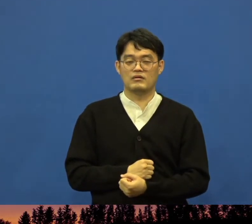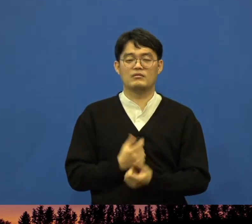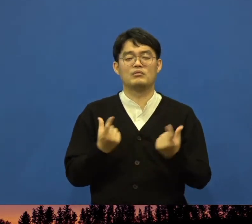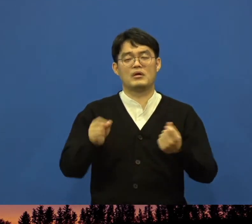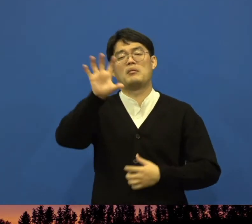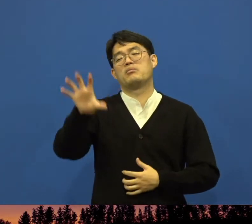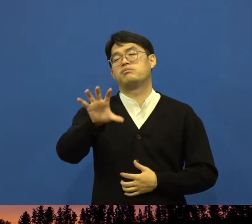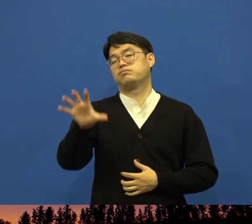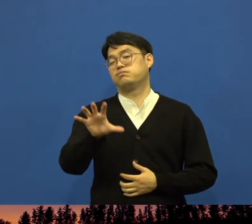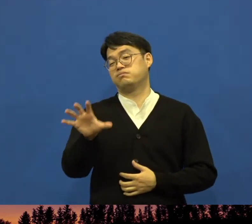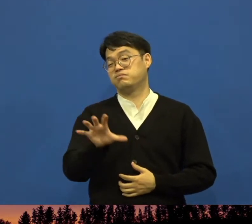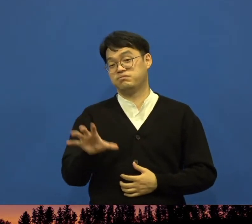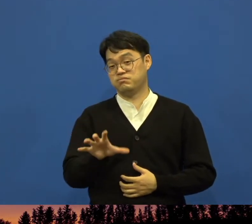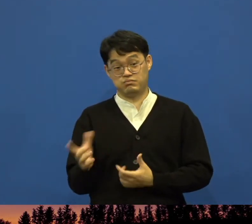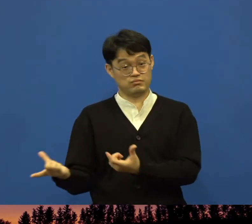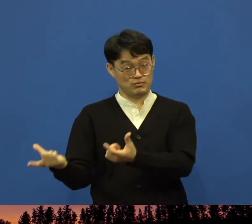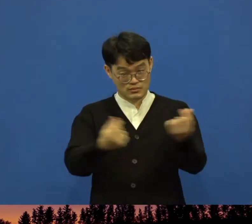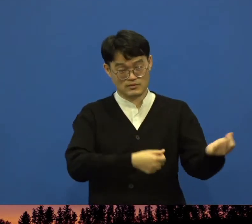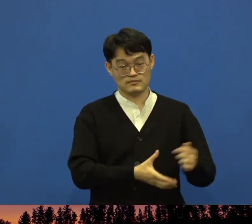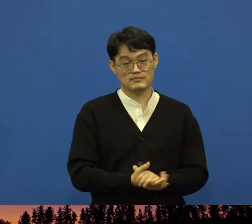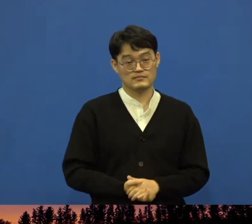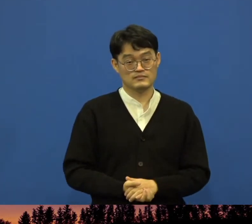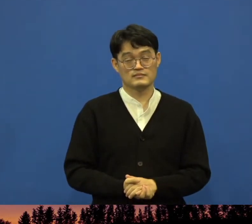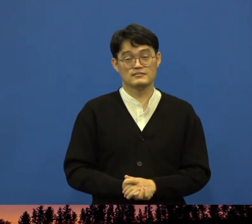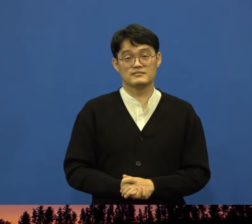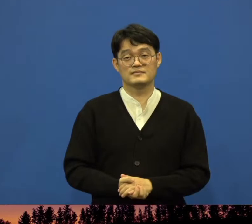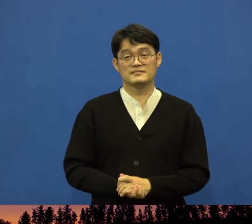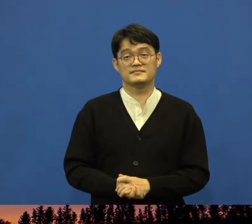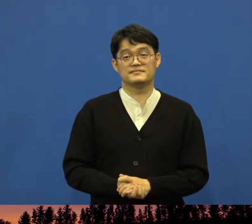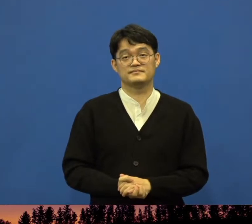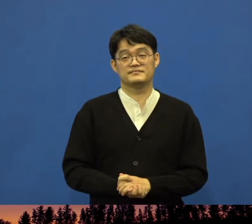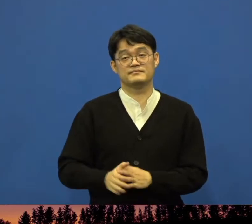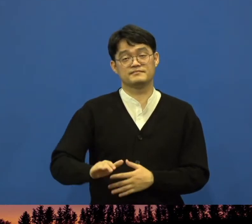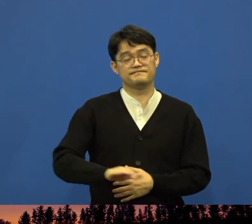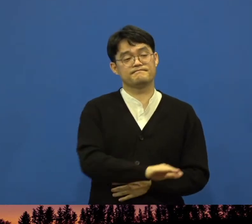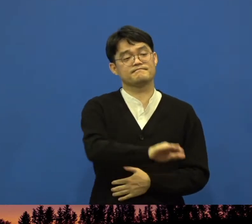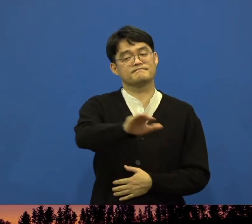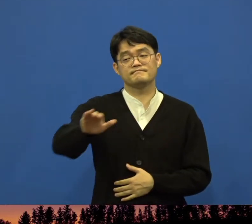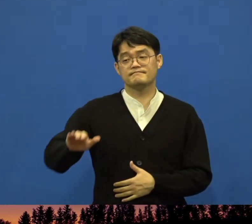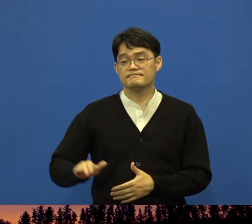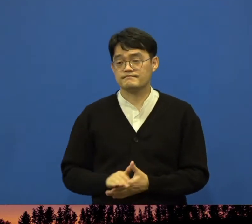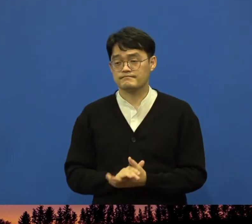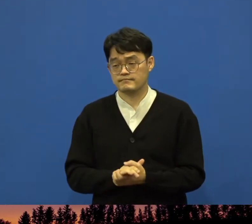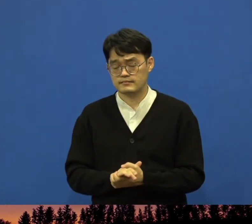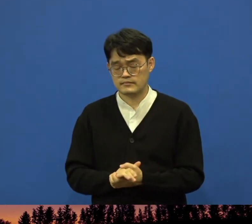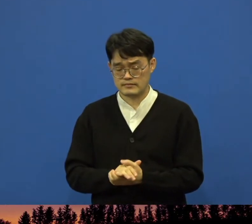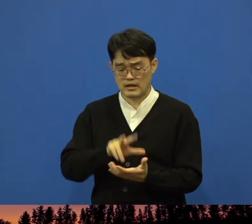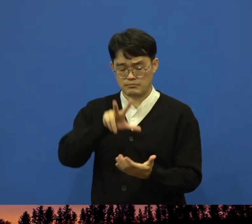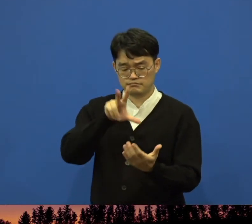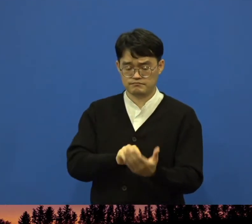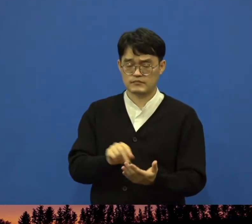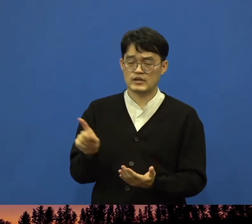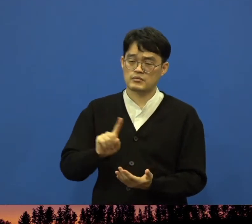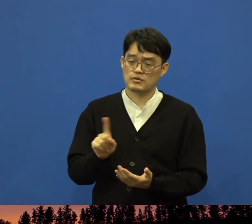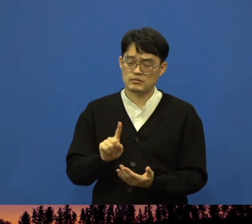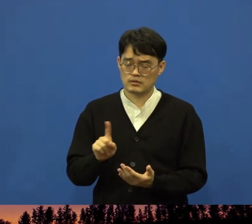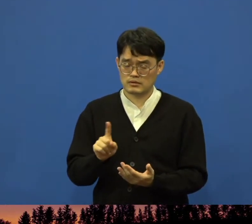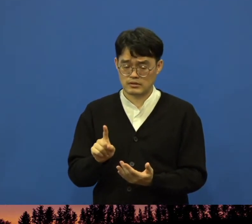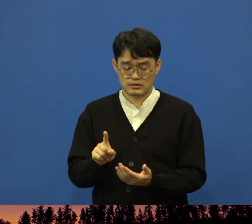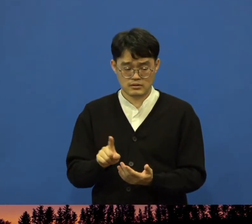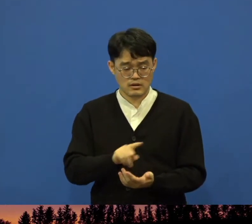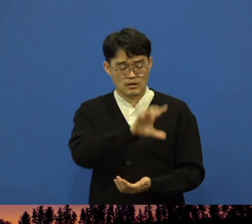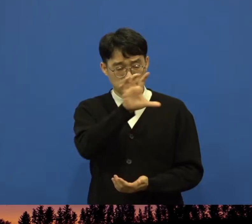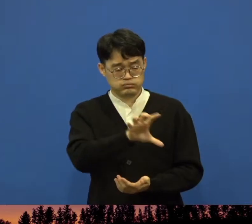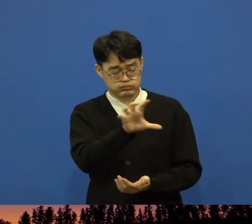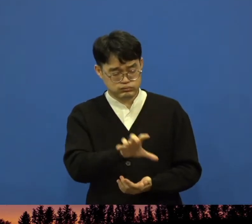뭐 그런 거예요. 그죠? 그런 거예요. 그러니까 여러분, 이 문제는 뭐냐? 그런 삶은 참